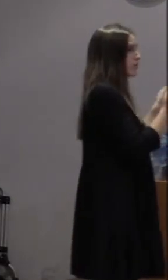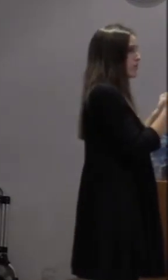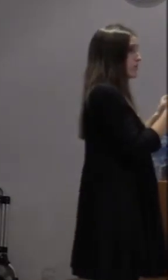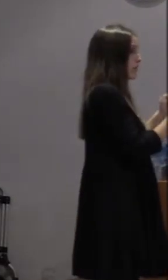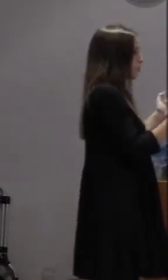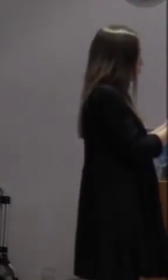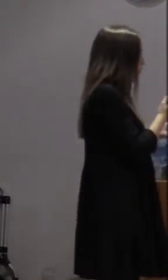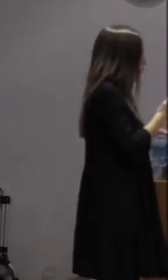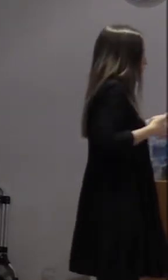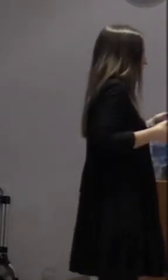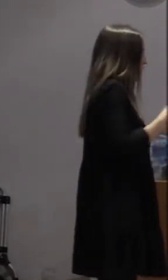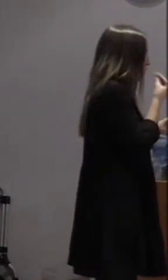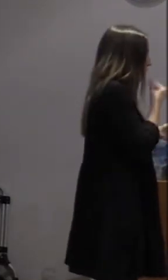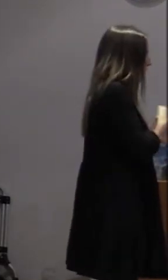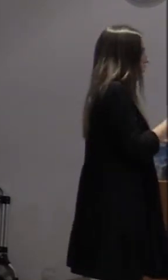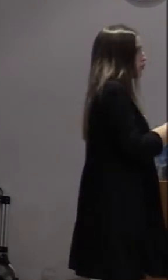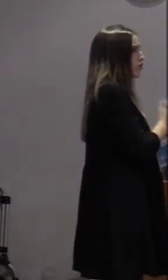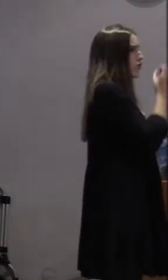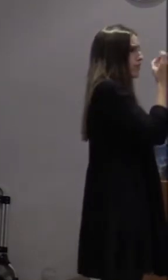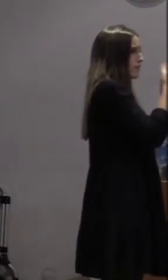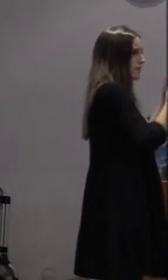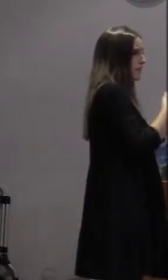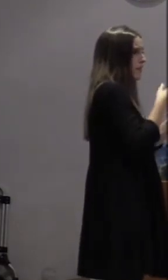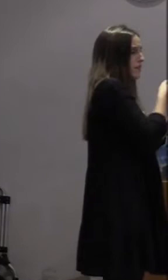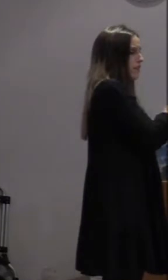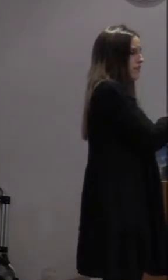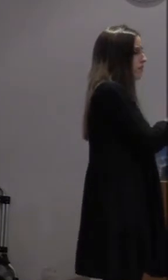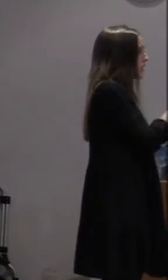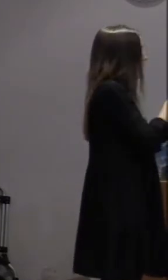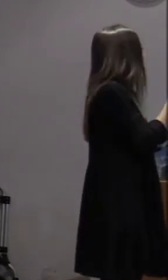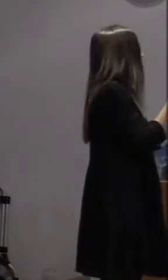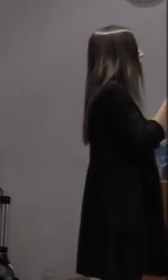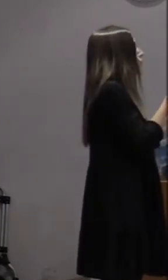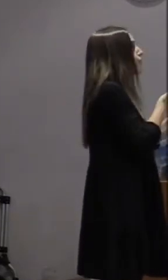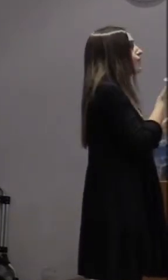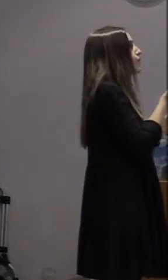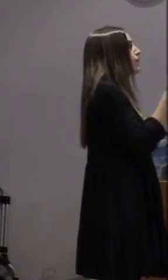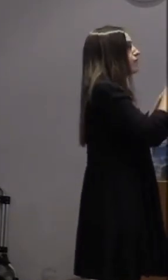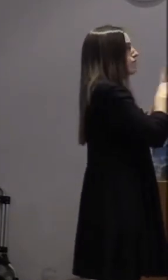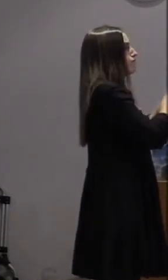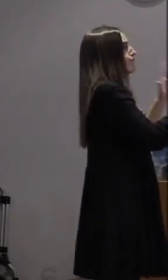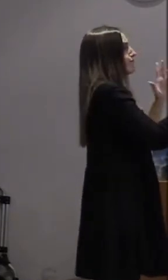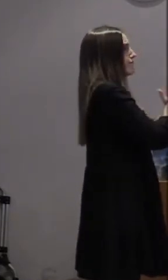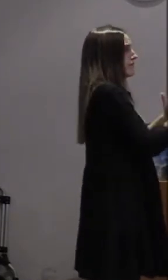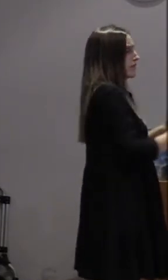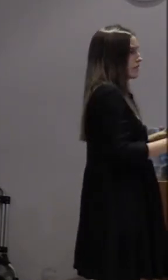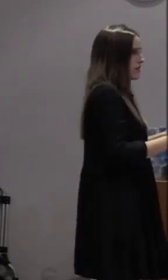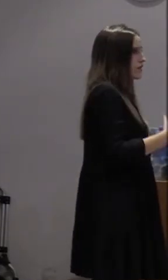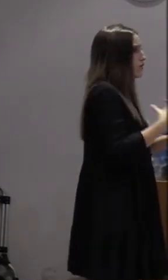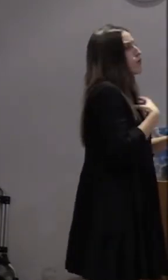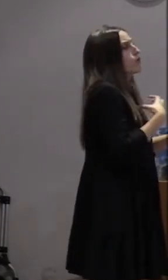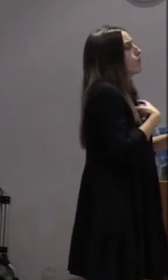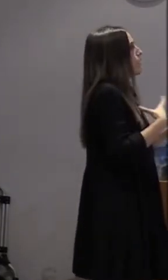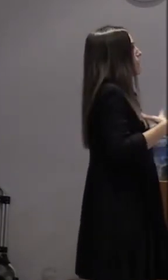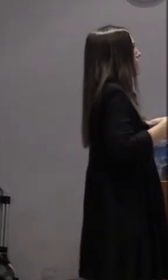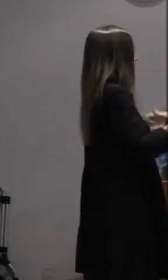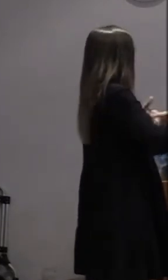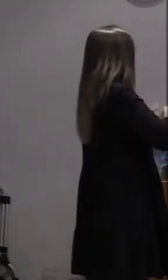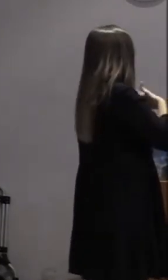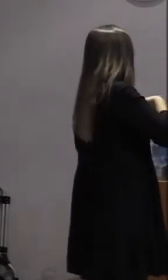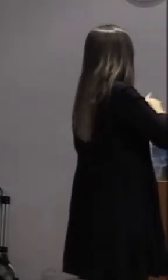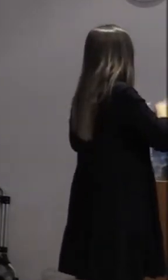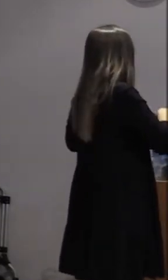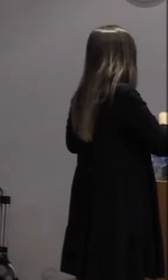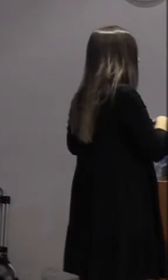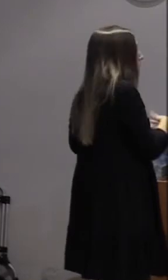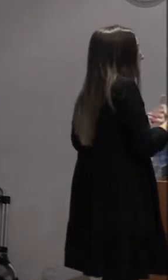canales congelados, la gente haciendo actividades, eso lo termina retratando, no se puede meter en su estudio y pintar solamente los días que hay sol y que no